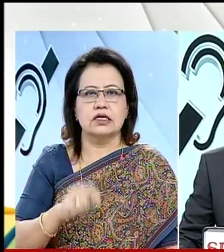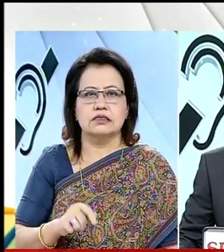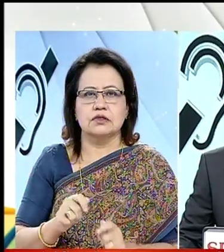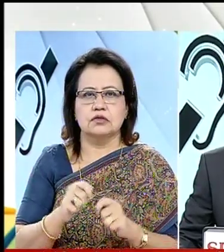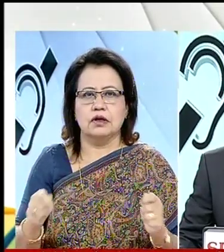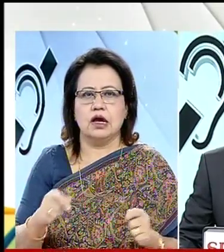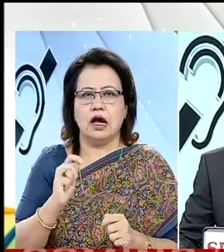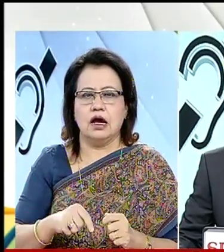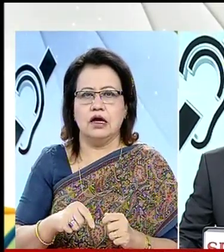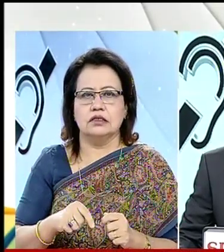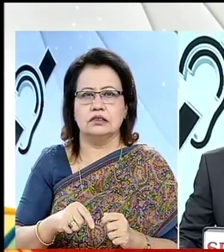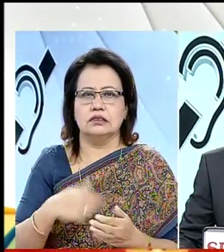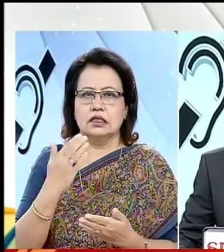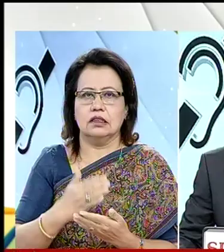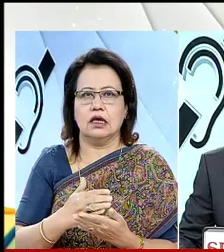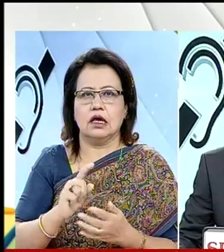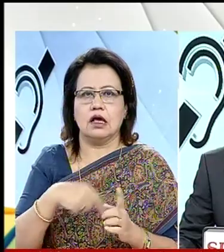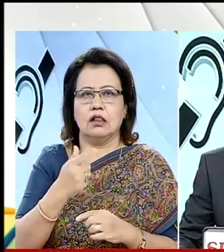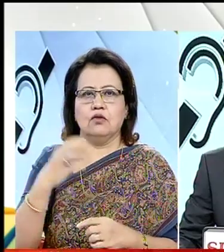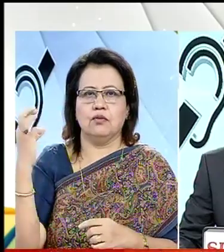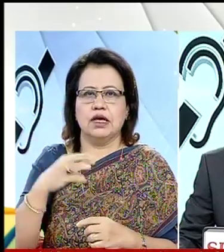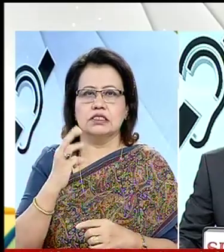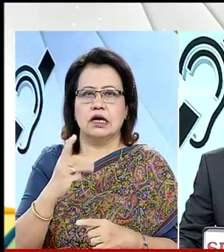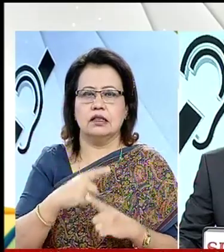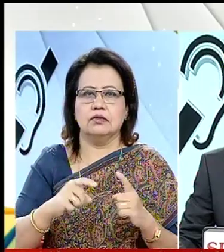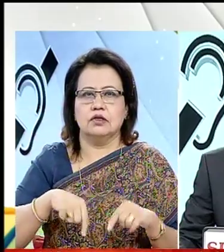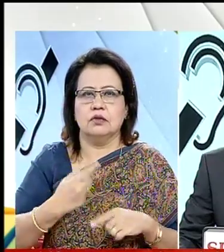मजरों के लिए समाचार के इस बुलेटिन में बस इतना ही। कल दोपहर